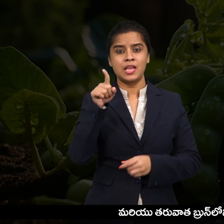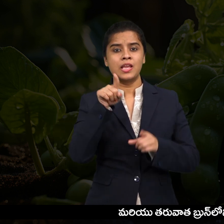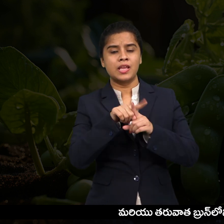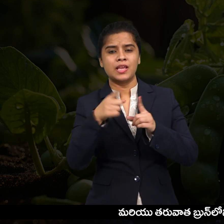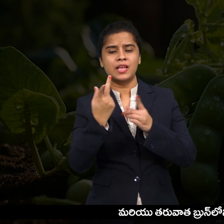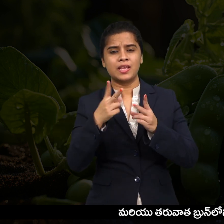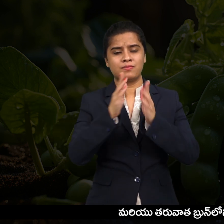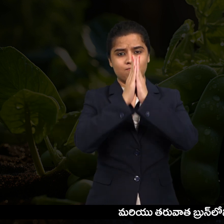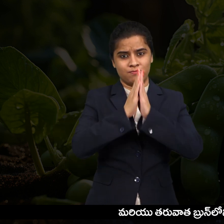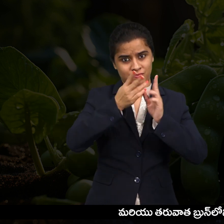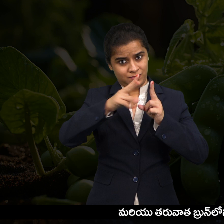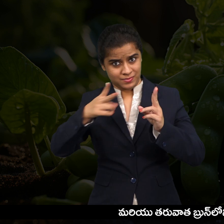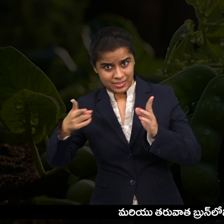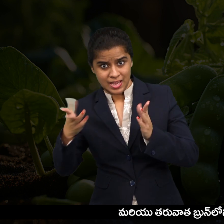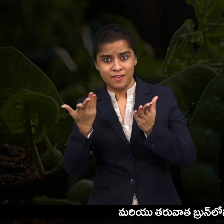చేరాడు.